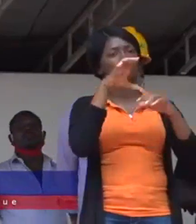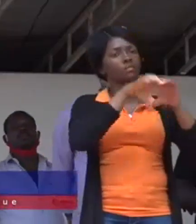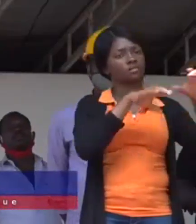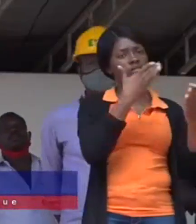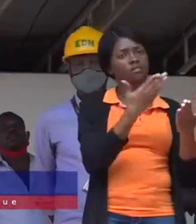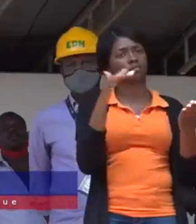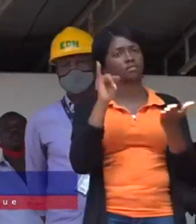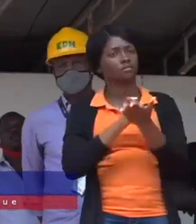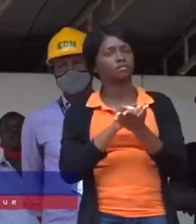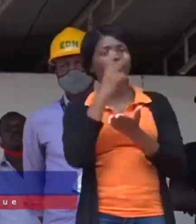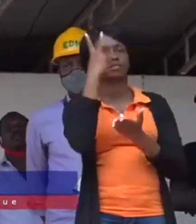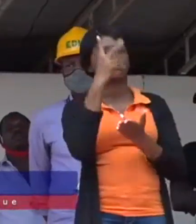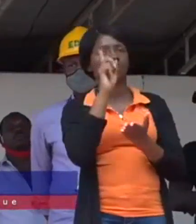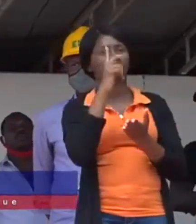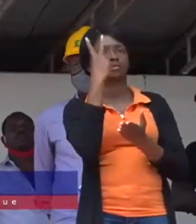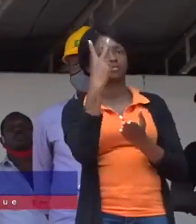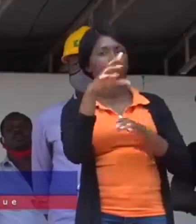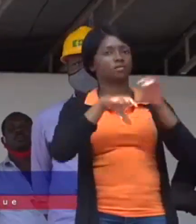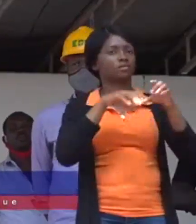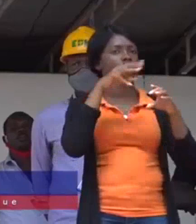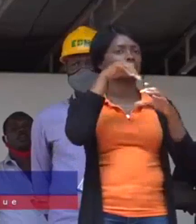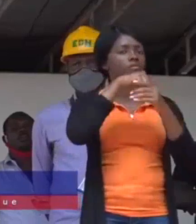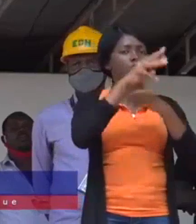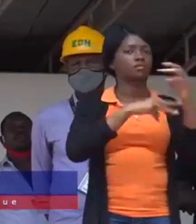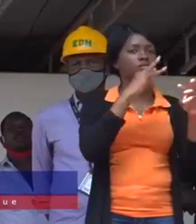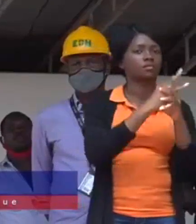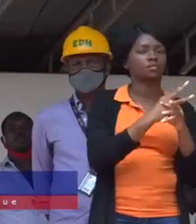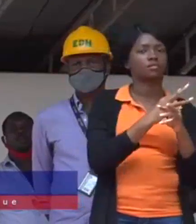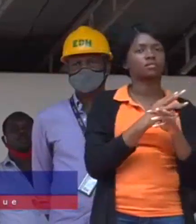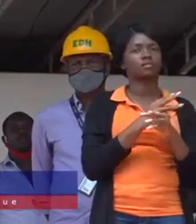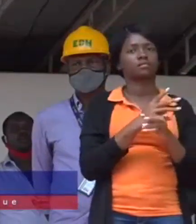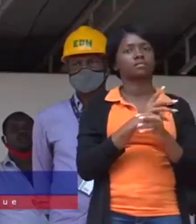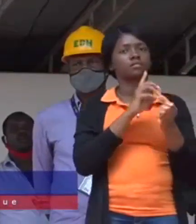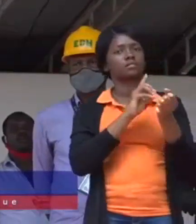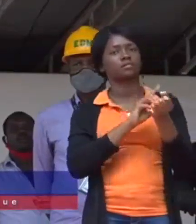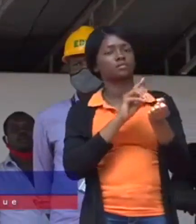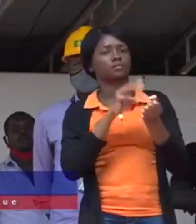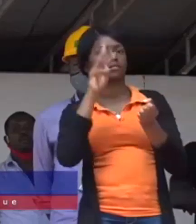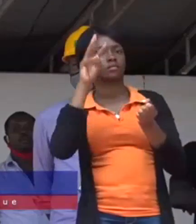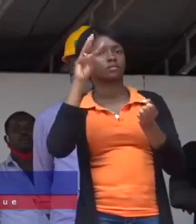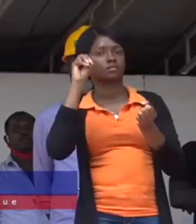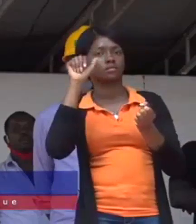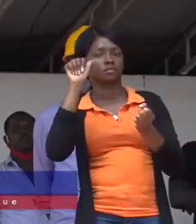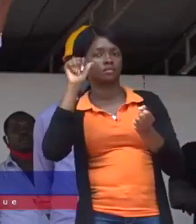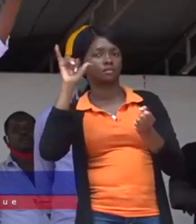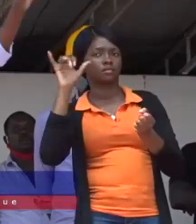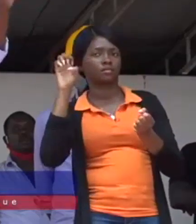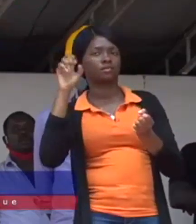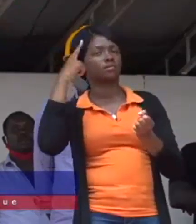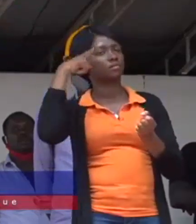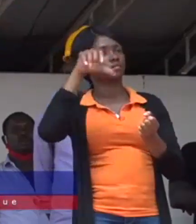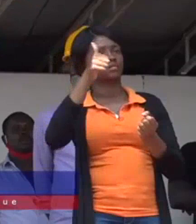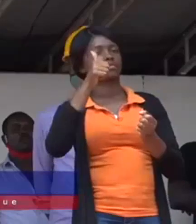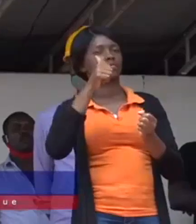de Bazon dans le monde entier. Il y en a les Topelmayer qui sont compagnies autrichiennes, l'autre là, les Poma qui